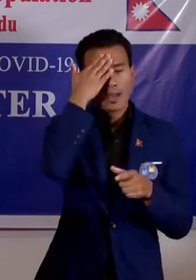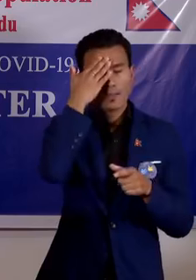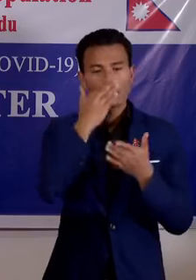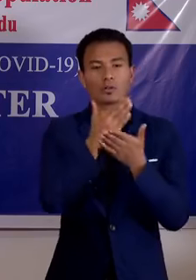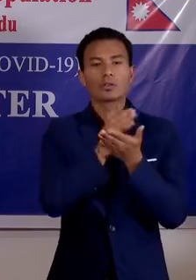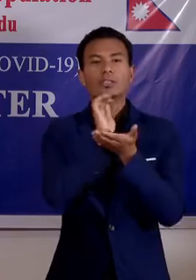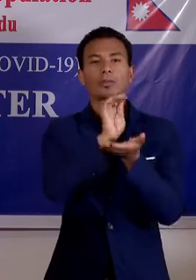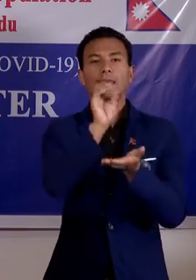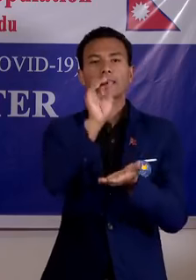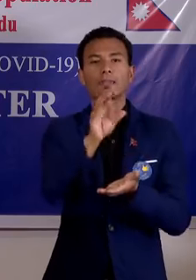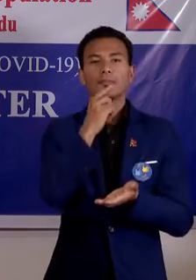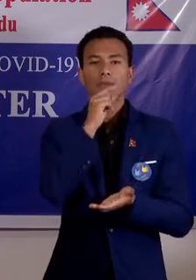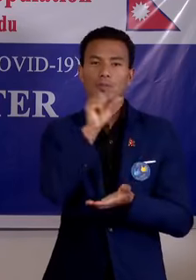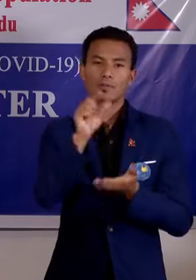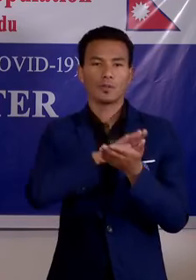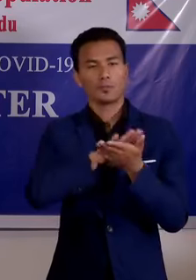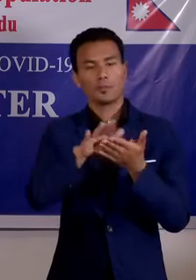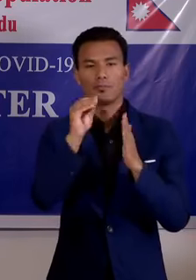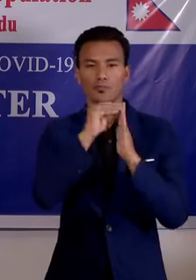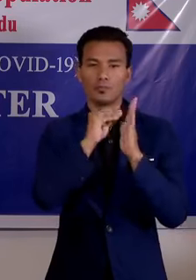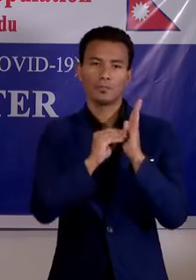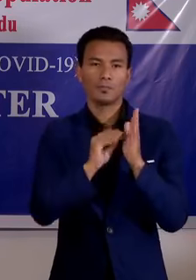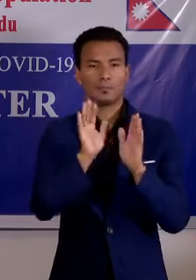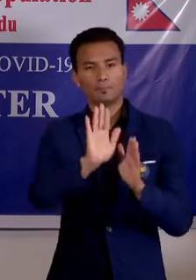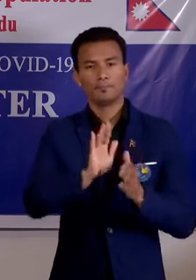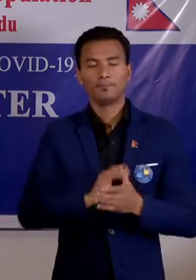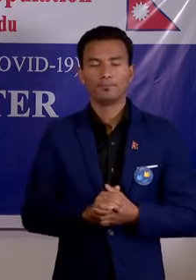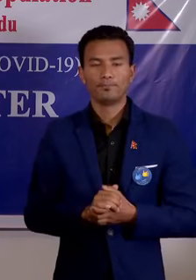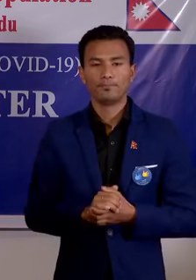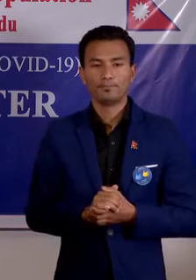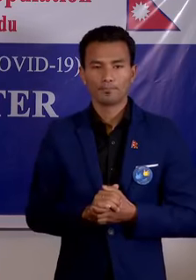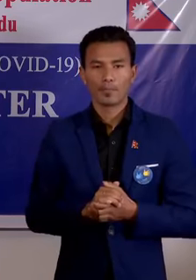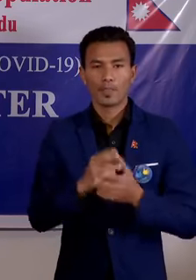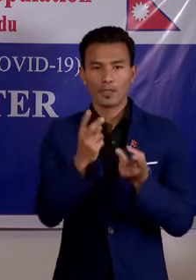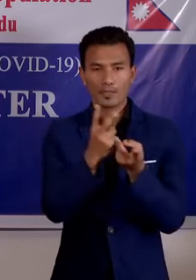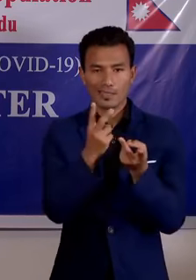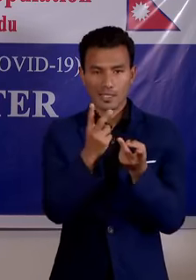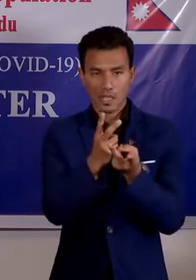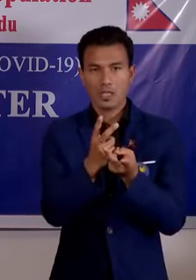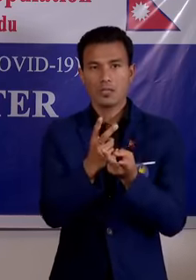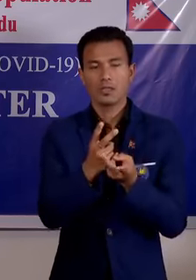भनेर त्यसमा क्लियरली मेन्सन गरेका छौँ। त्यसै गरी